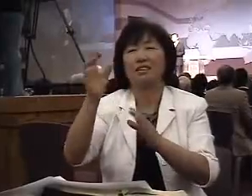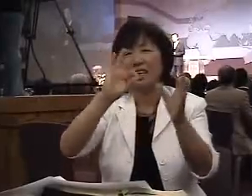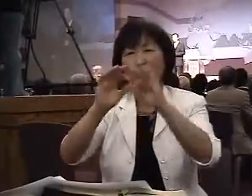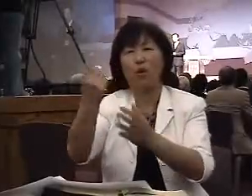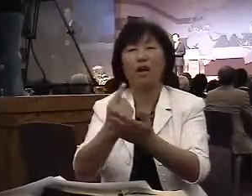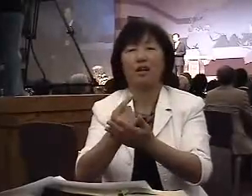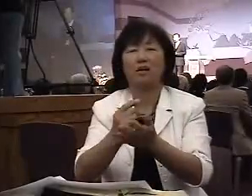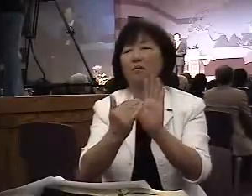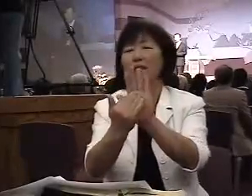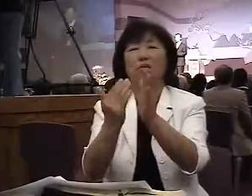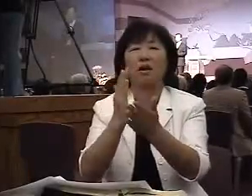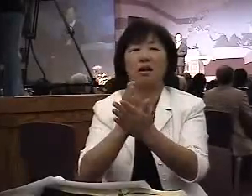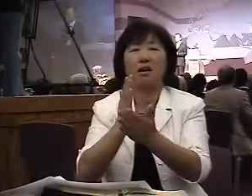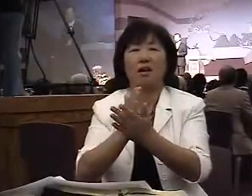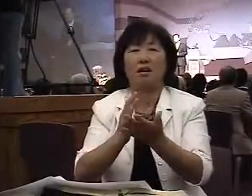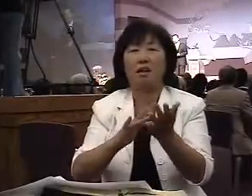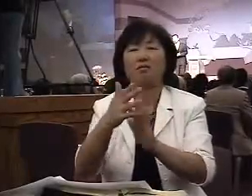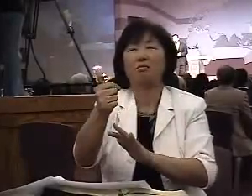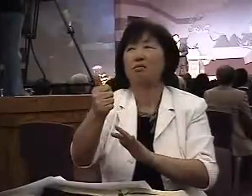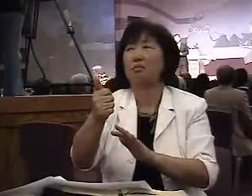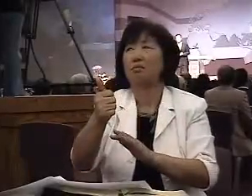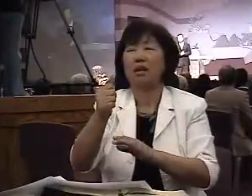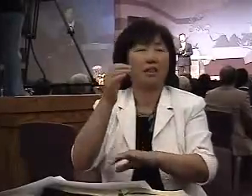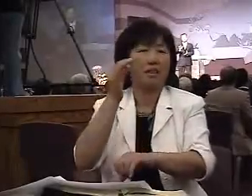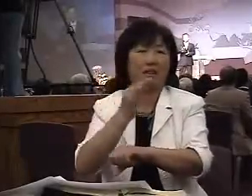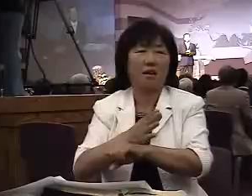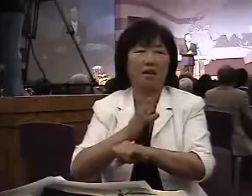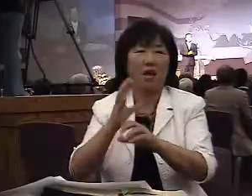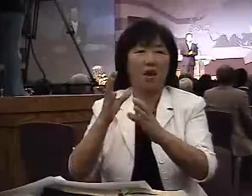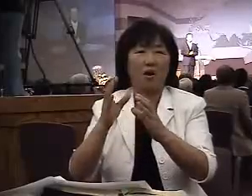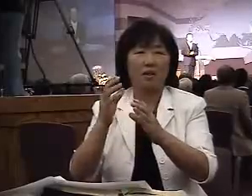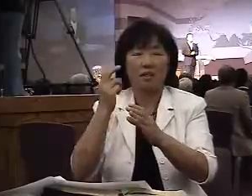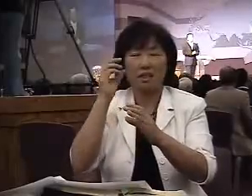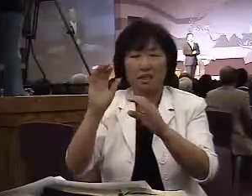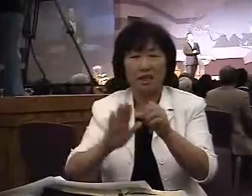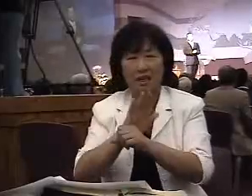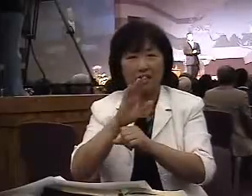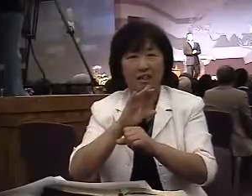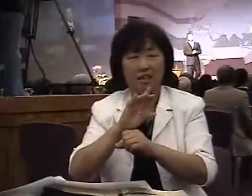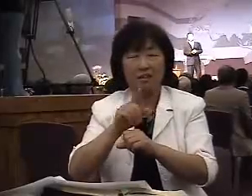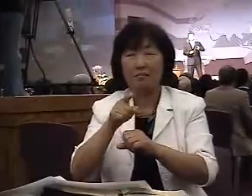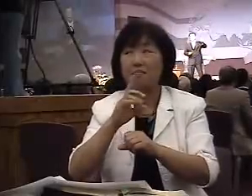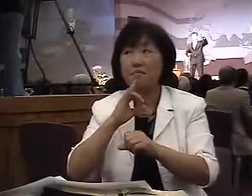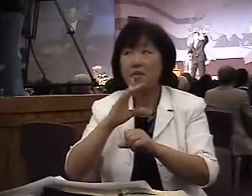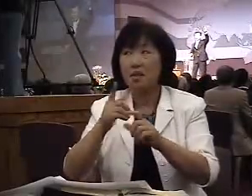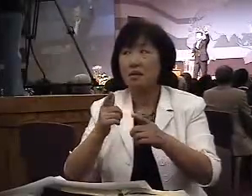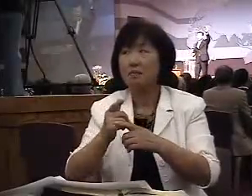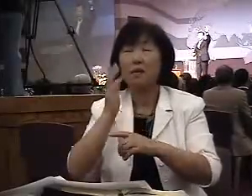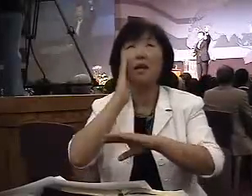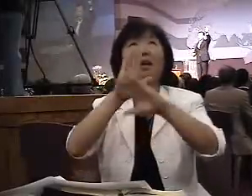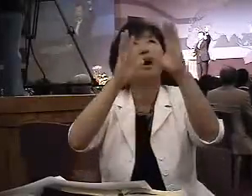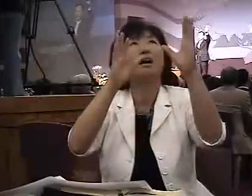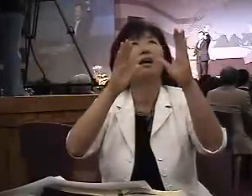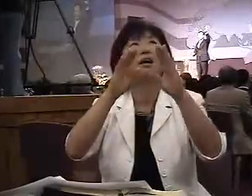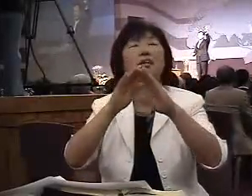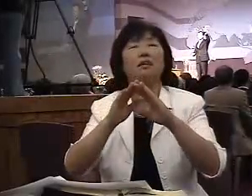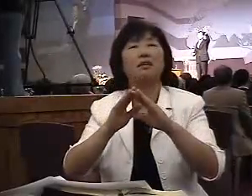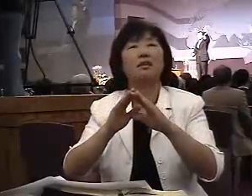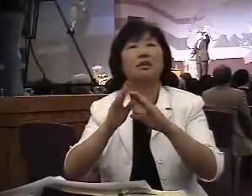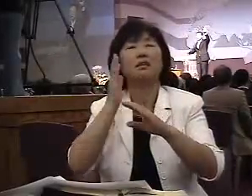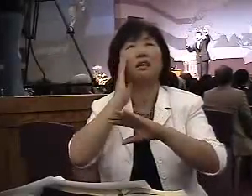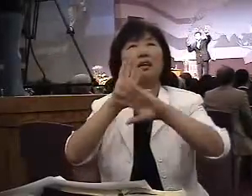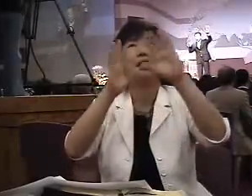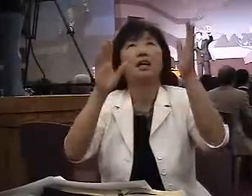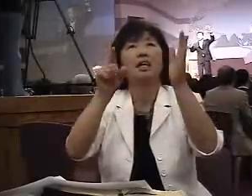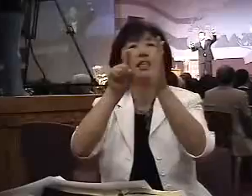않으셨습니다. 예수님은 단순히 어린이들을 사랑하신 게 아니에요. 뭐라고 하셨죠? 하늘나라의